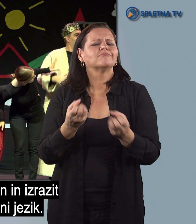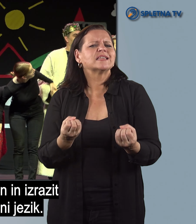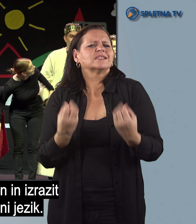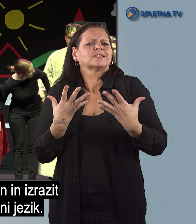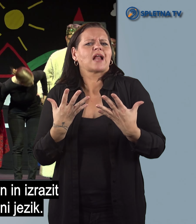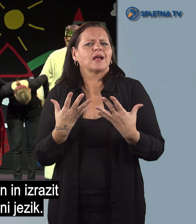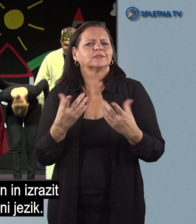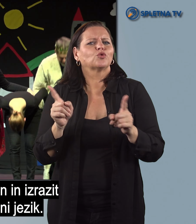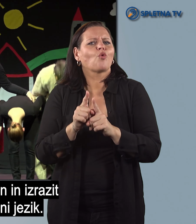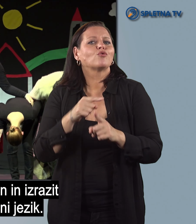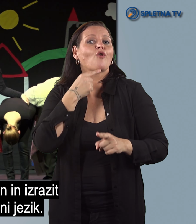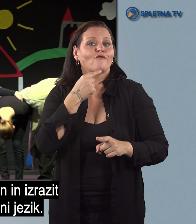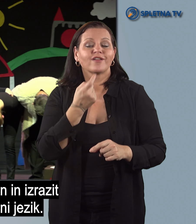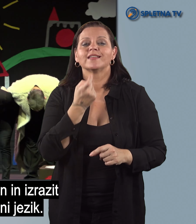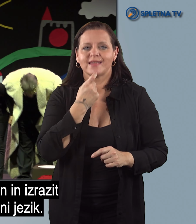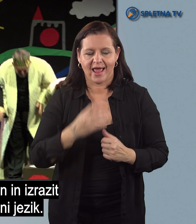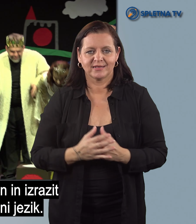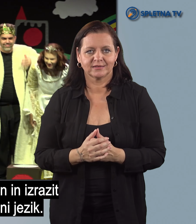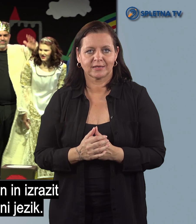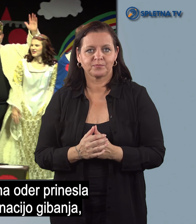jezik.